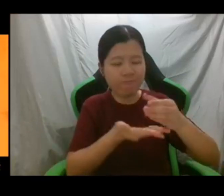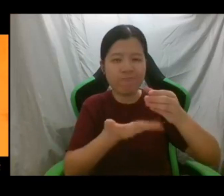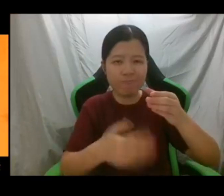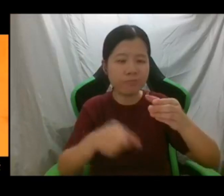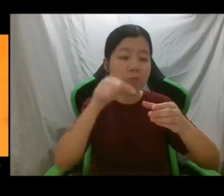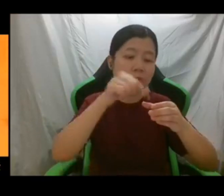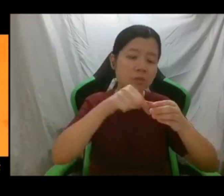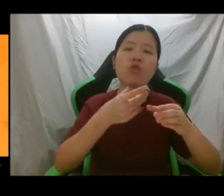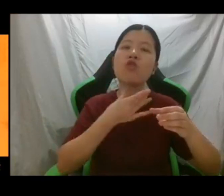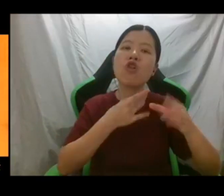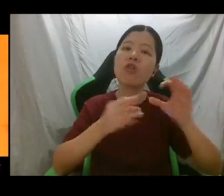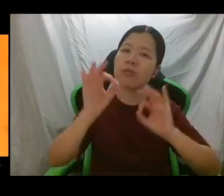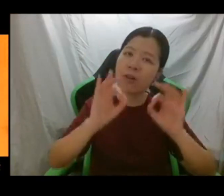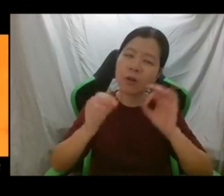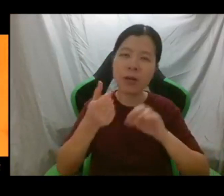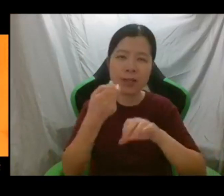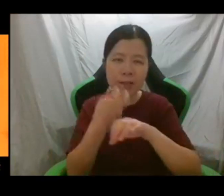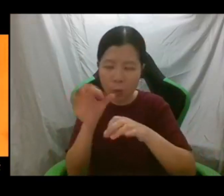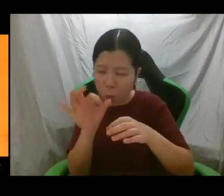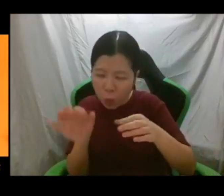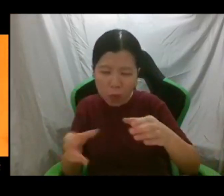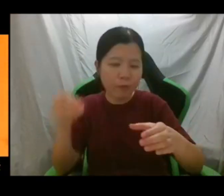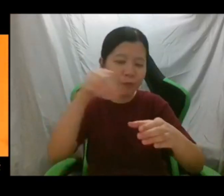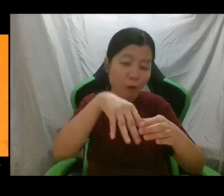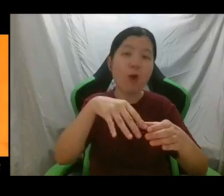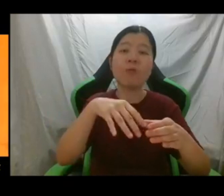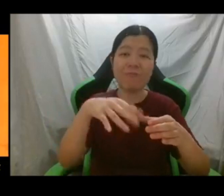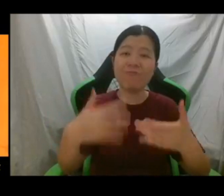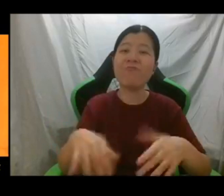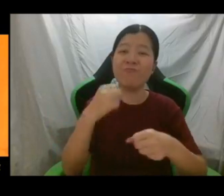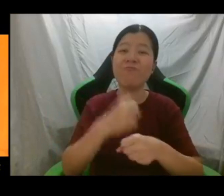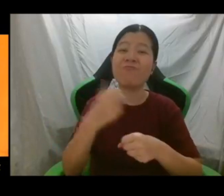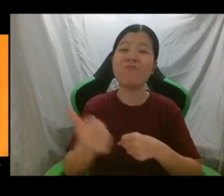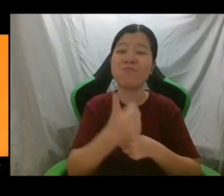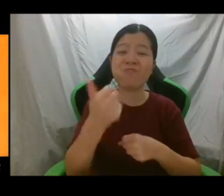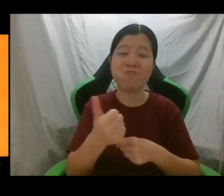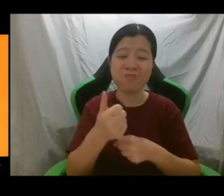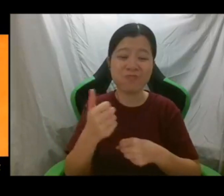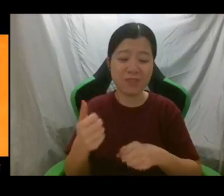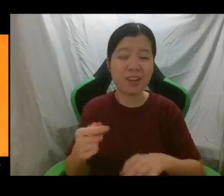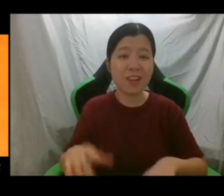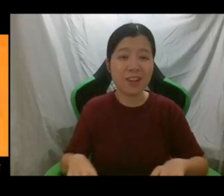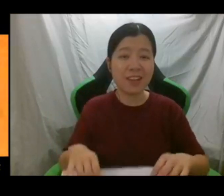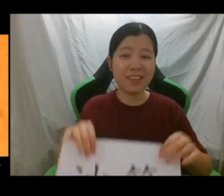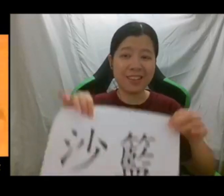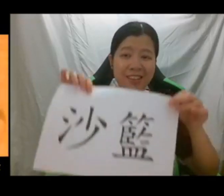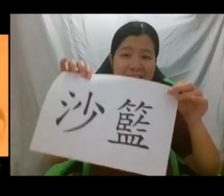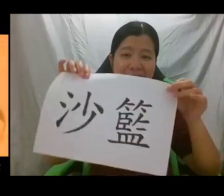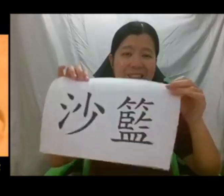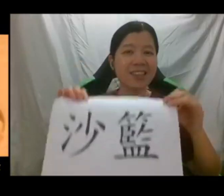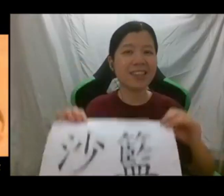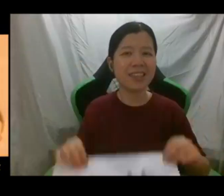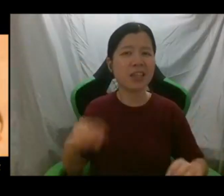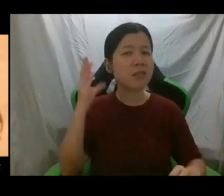石頭，咁就製作完成啦。沙欖嘅發聲原理就好似一